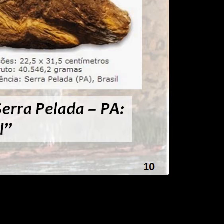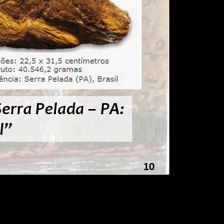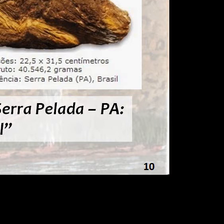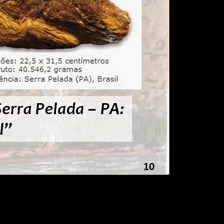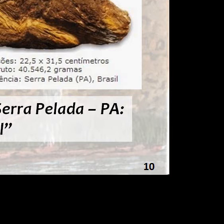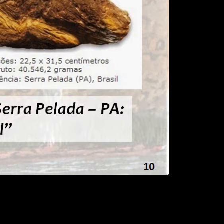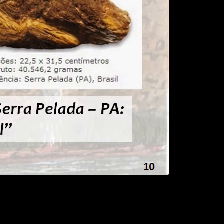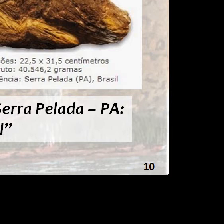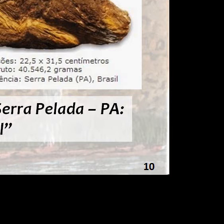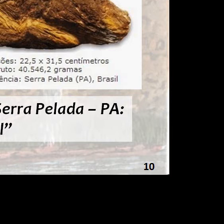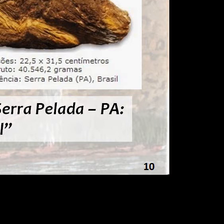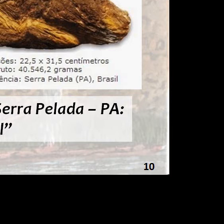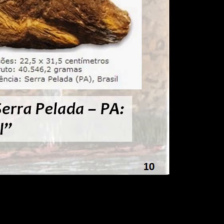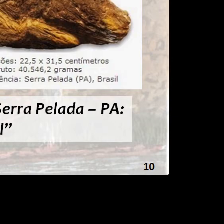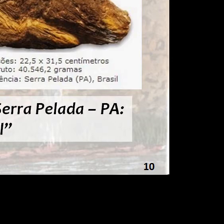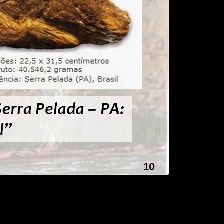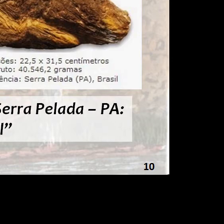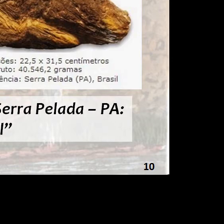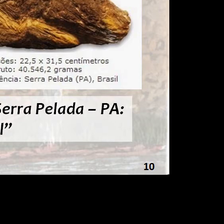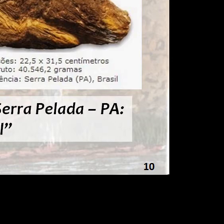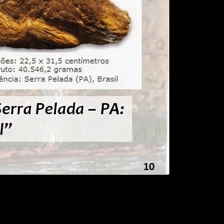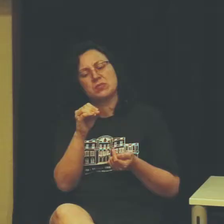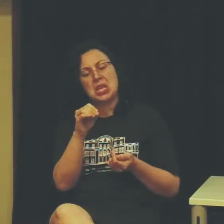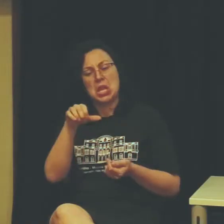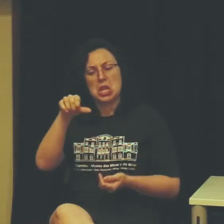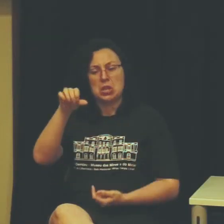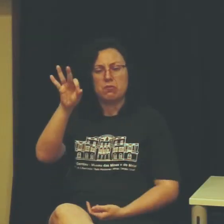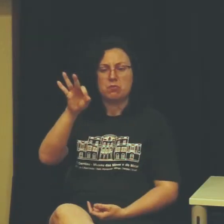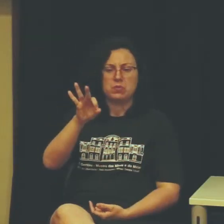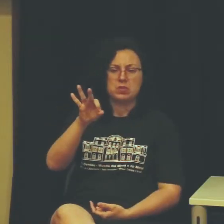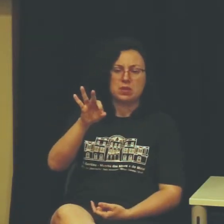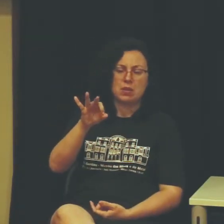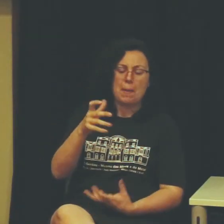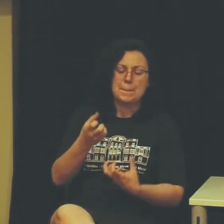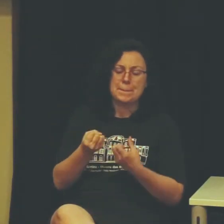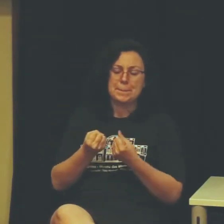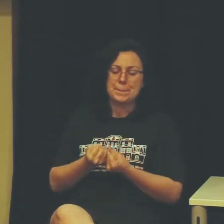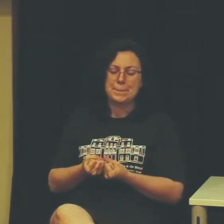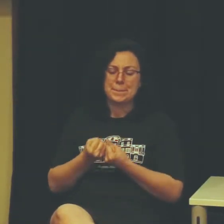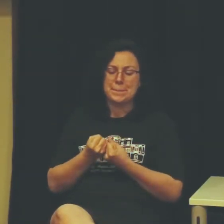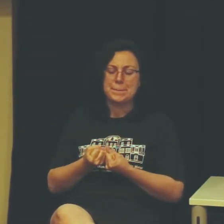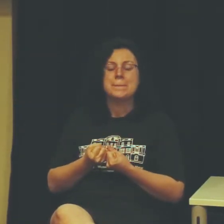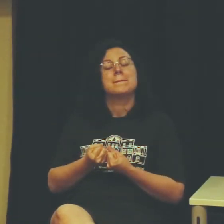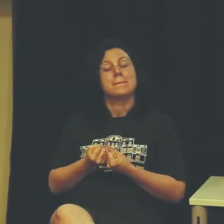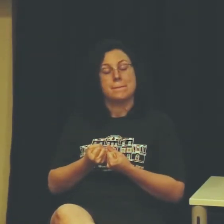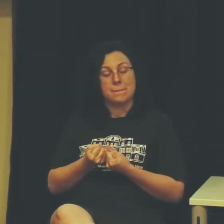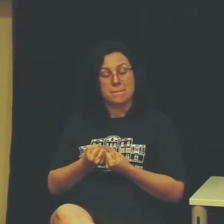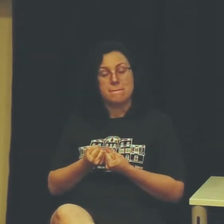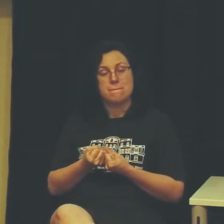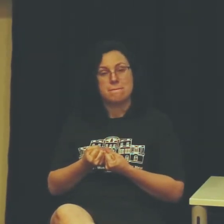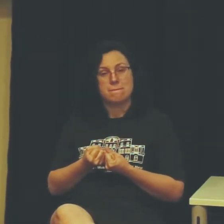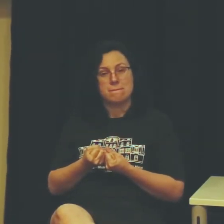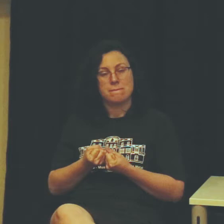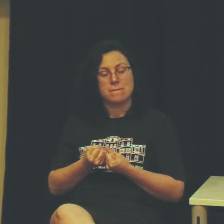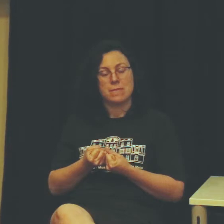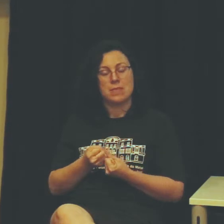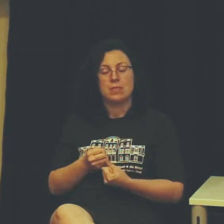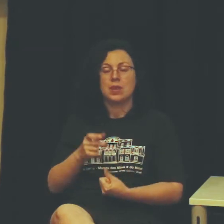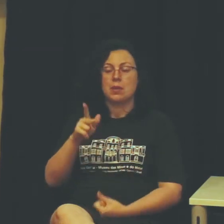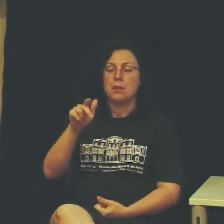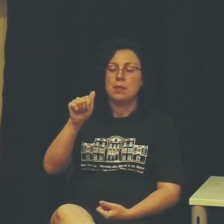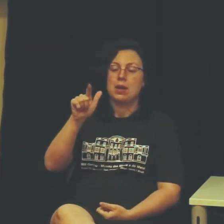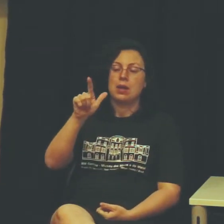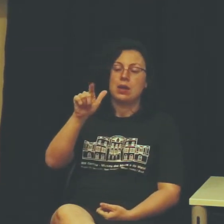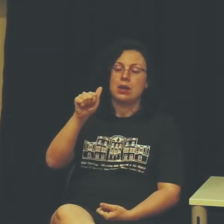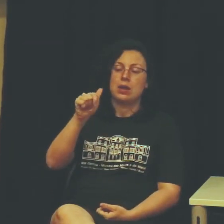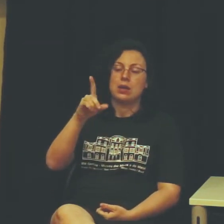essa composição em paládio era grande, em torno de 9% de massa, né, era de paládio, e o paládio ele